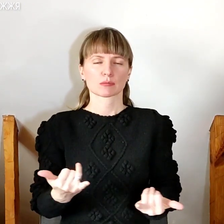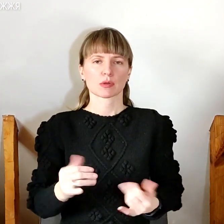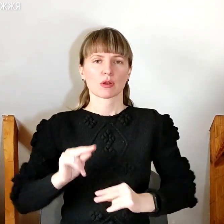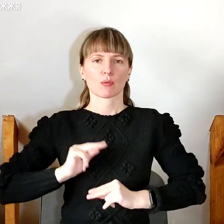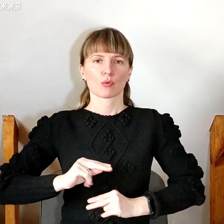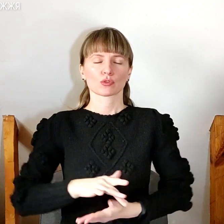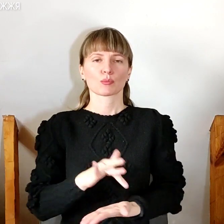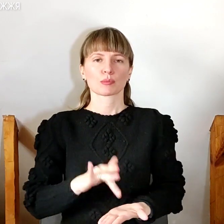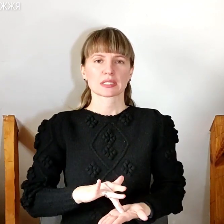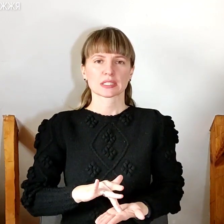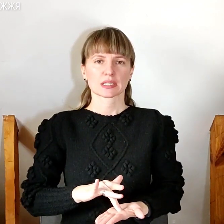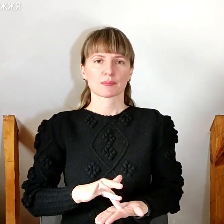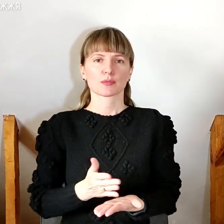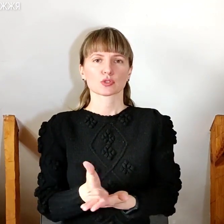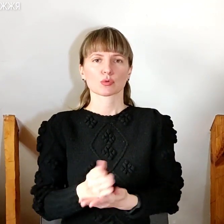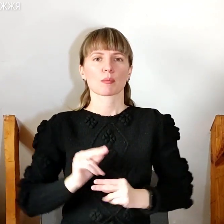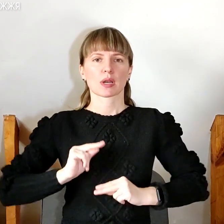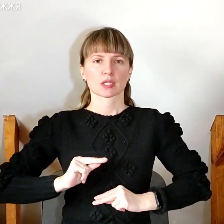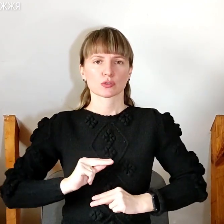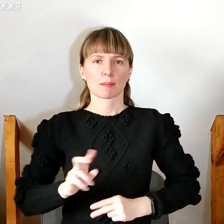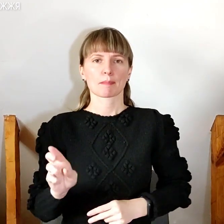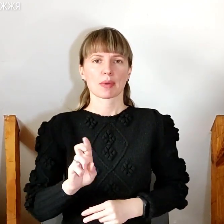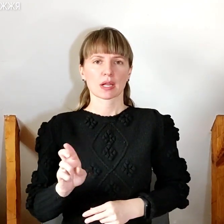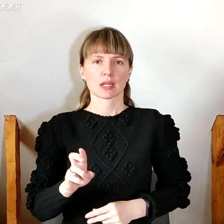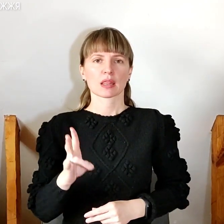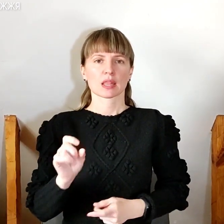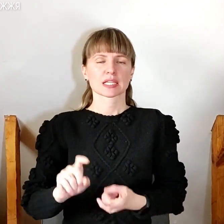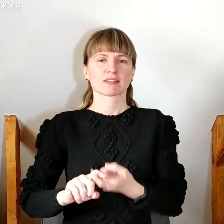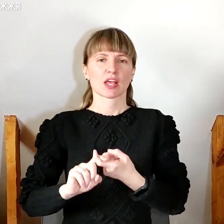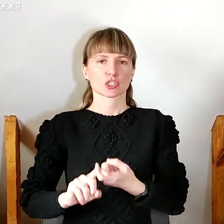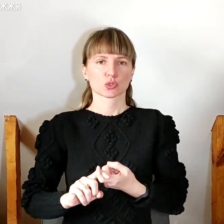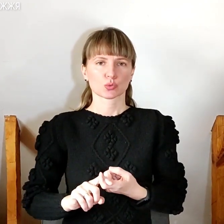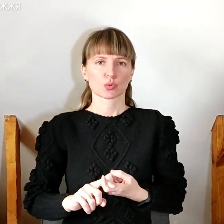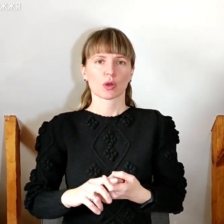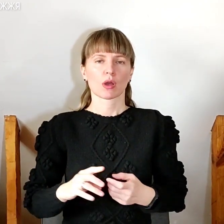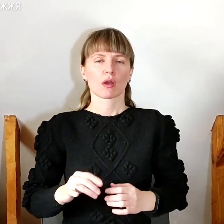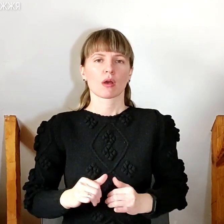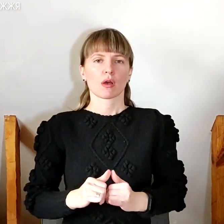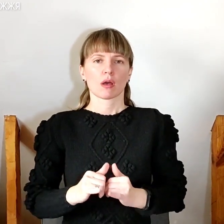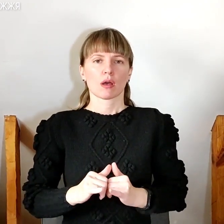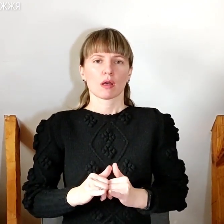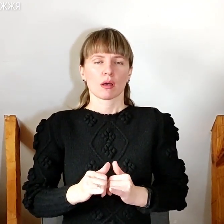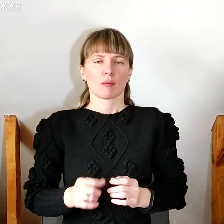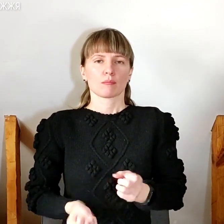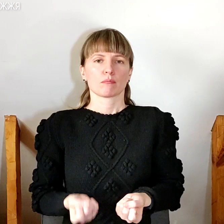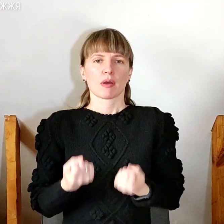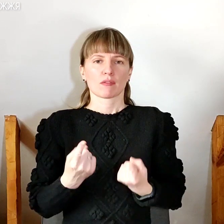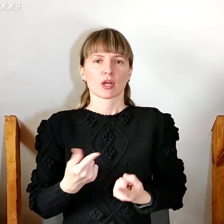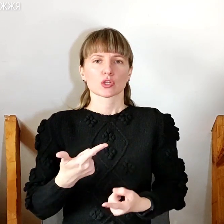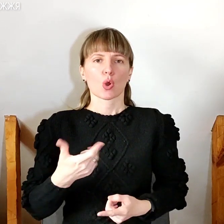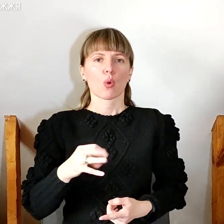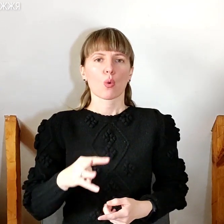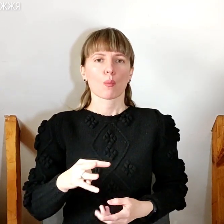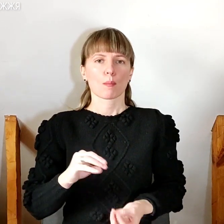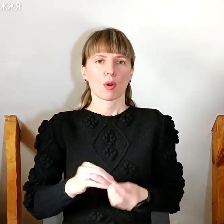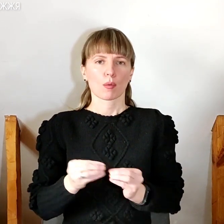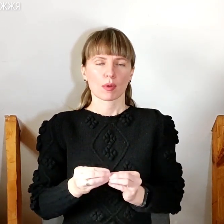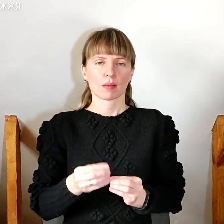працюють, Бердянськ на зв'язку. Звичайно, наростають гуманітарні проблеми з нехваткою продуктів харчування. В мережах магазинів завершуються